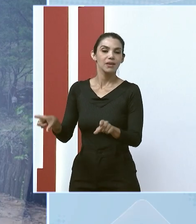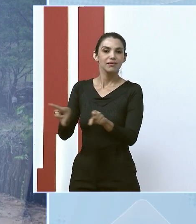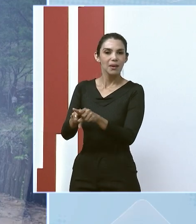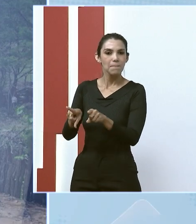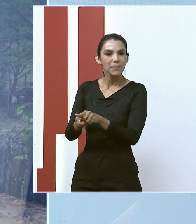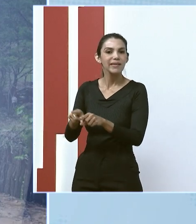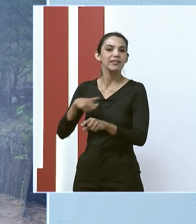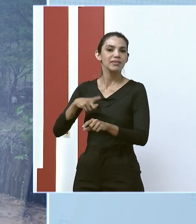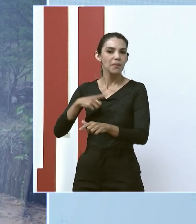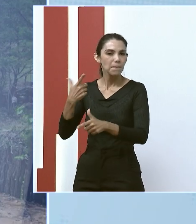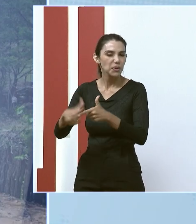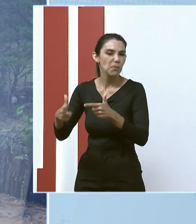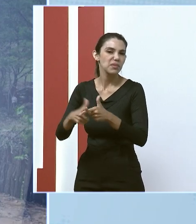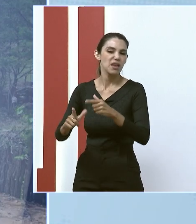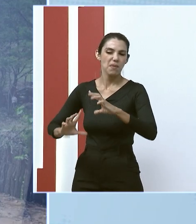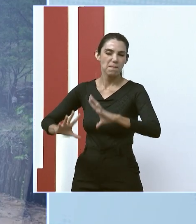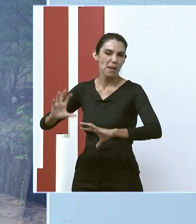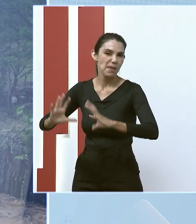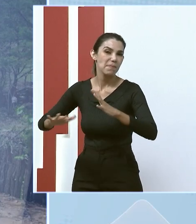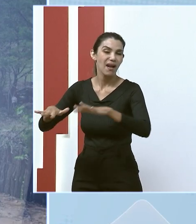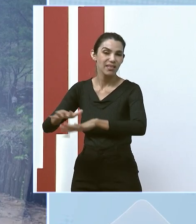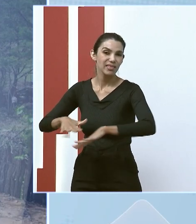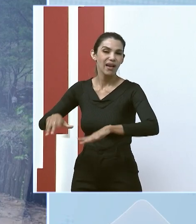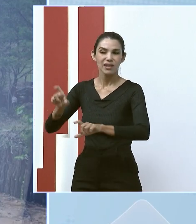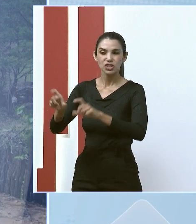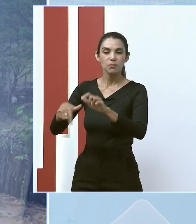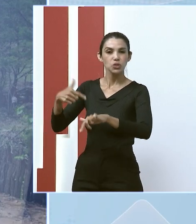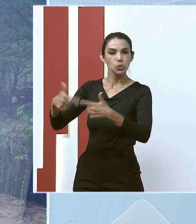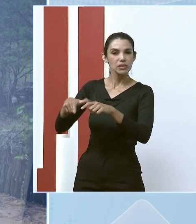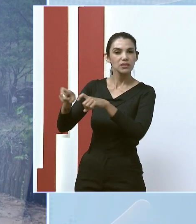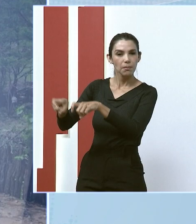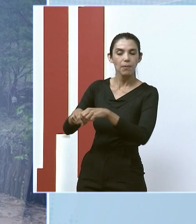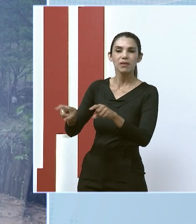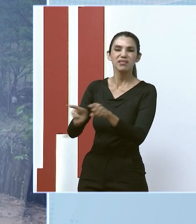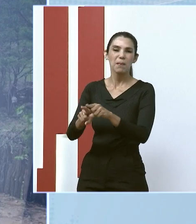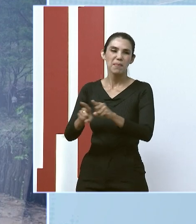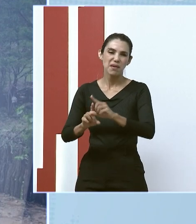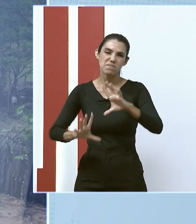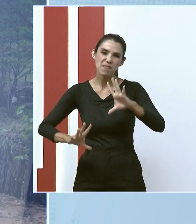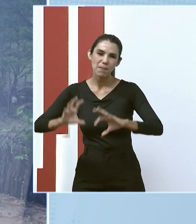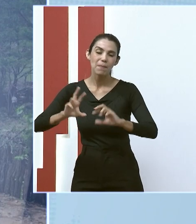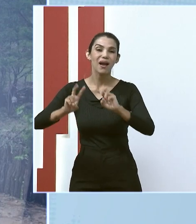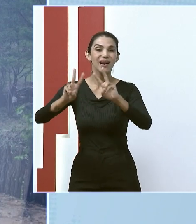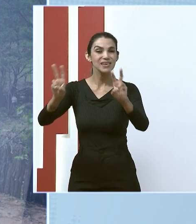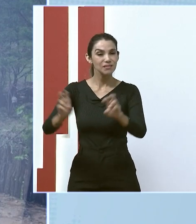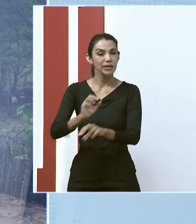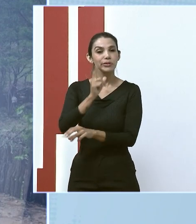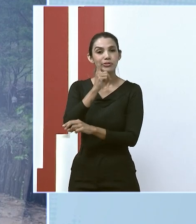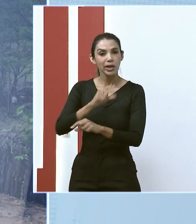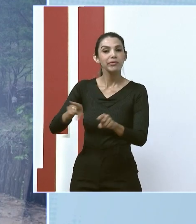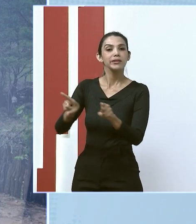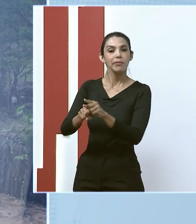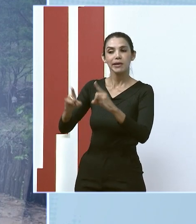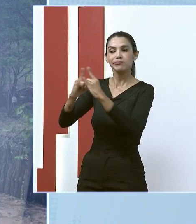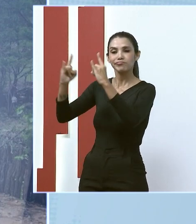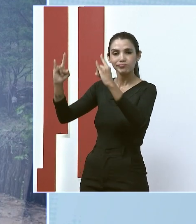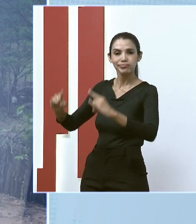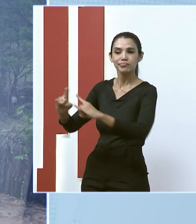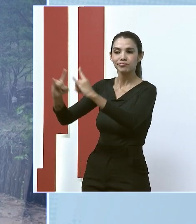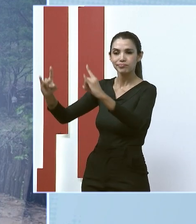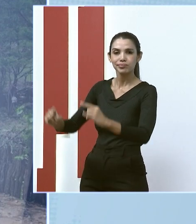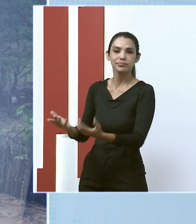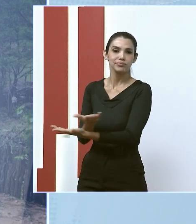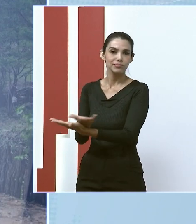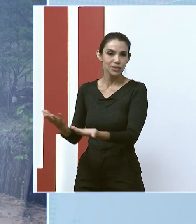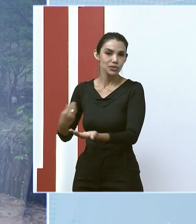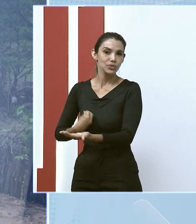conflitos trabalhistas, com 159, conflitos pela água, com 148, e os acampamentos, ocupações